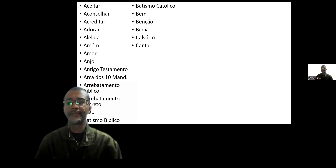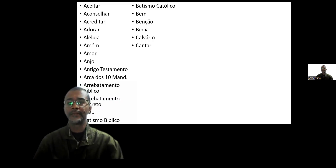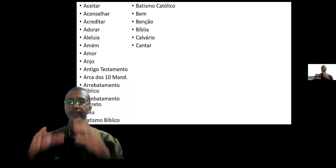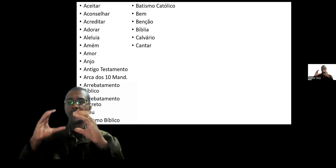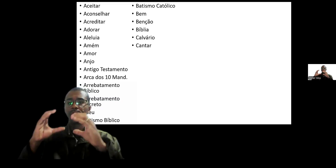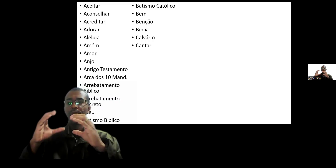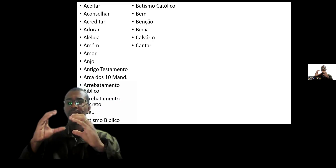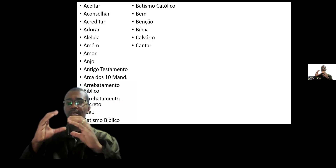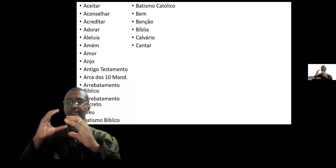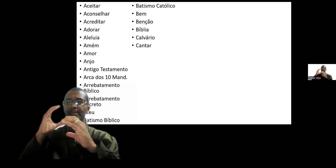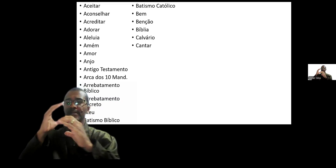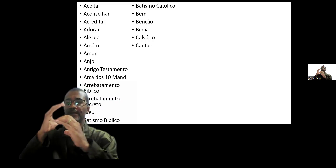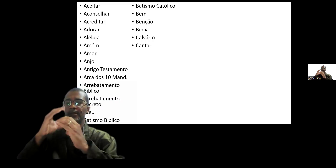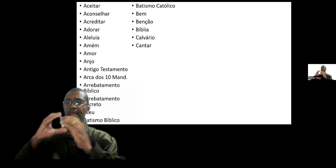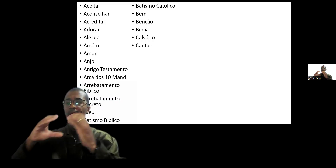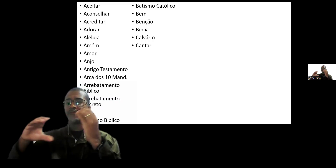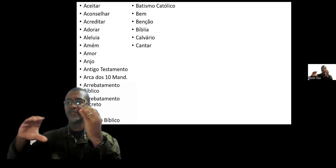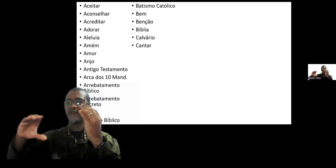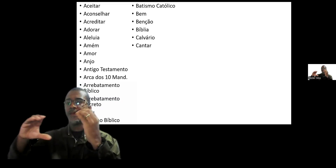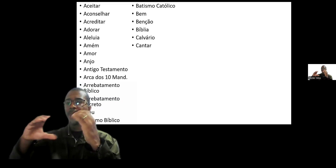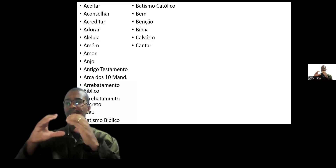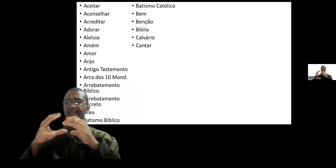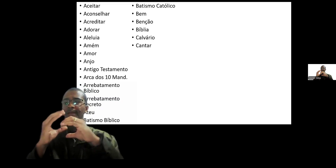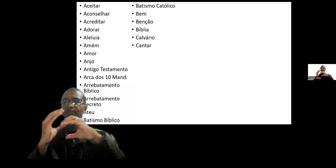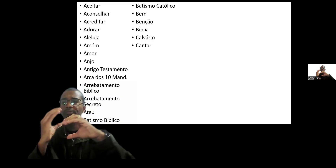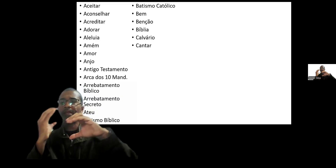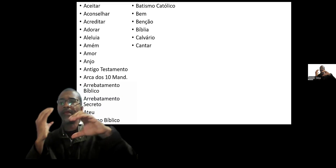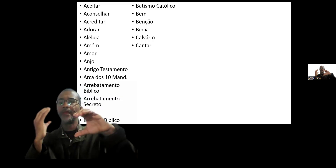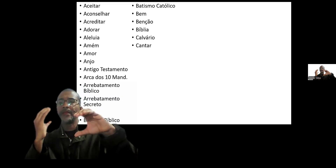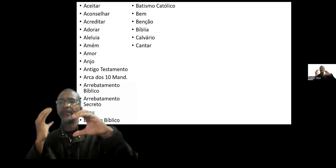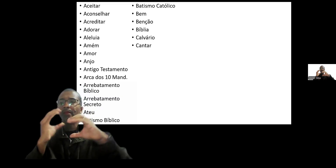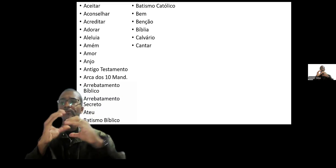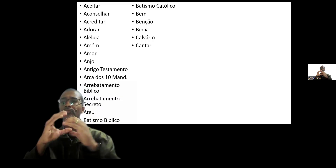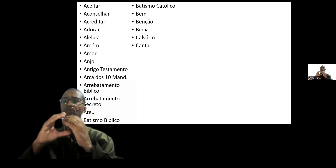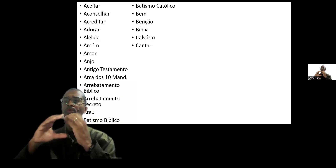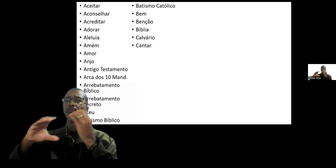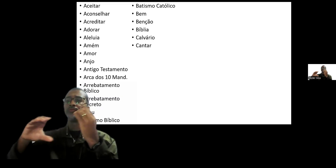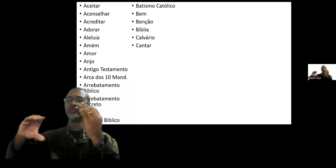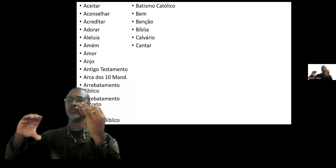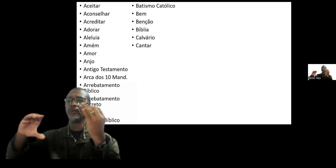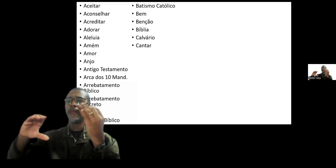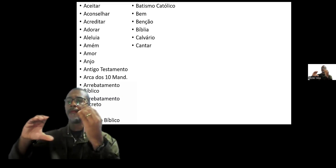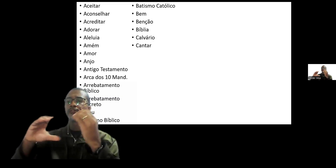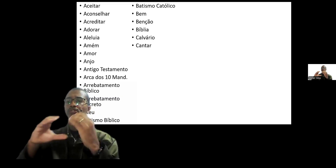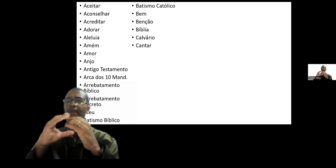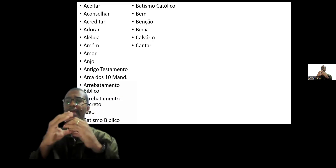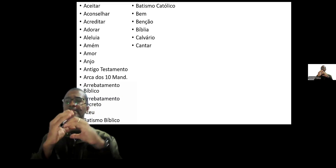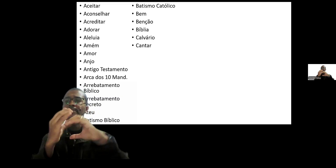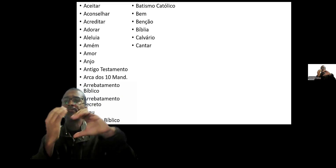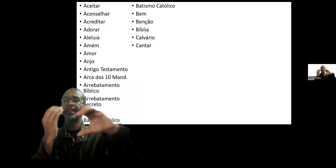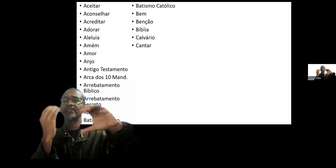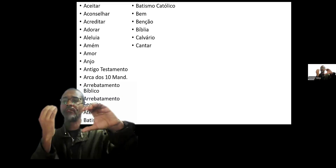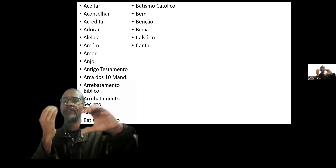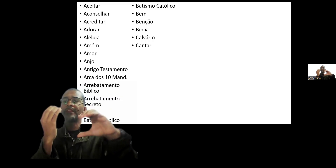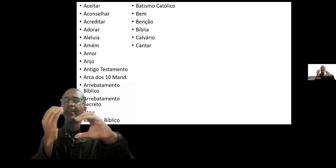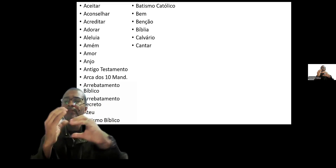Cantar. Dois Cs. E aí você vai passar um C dentro do outro, só que as